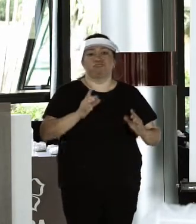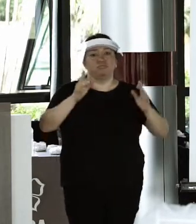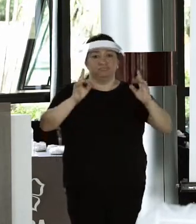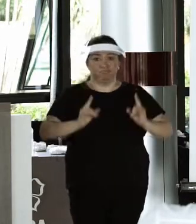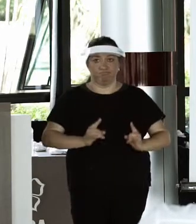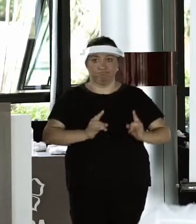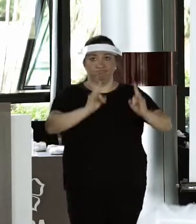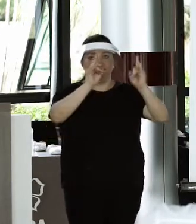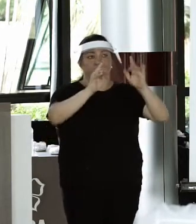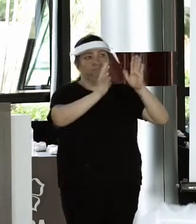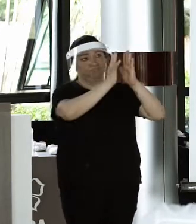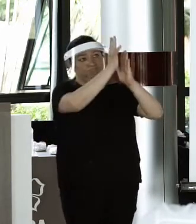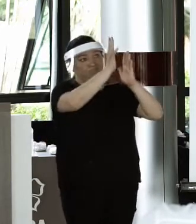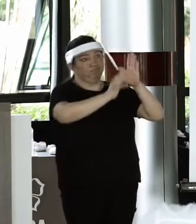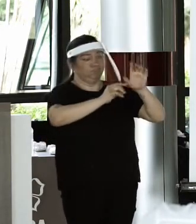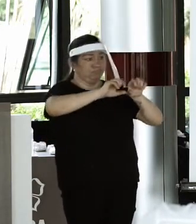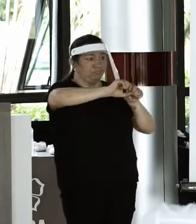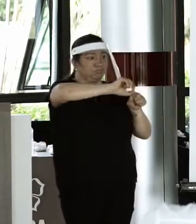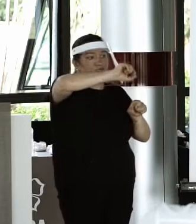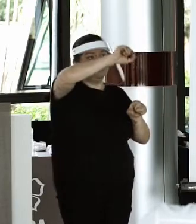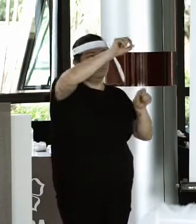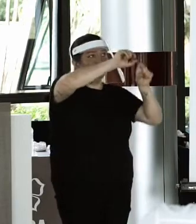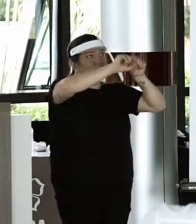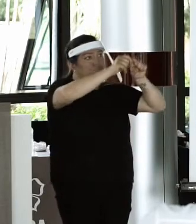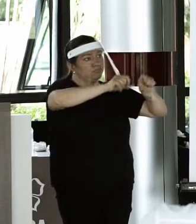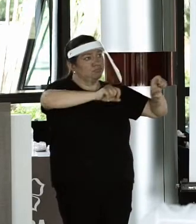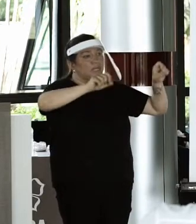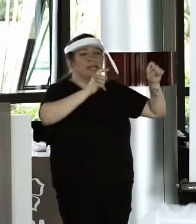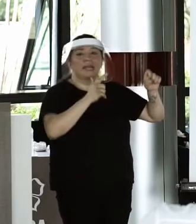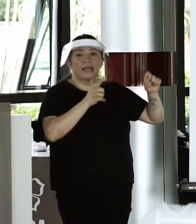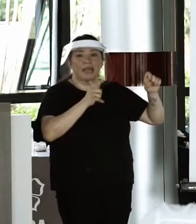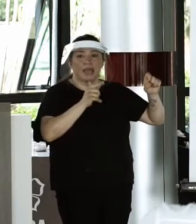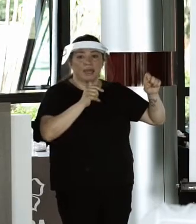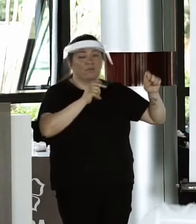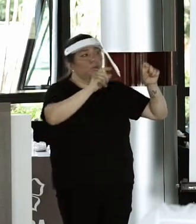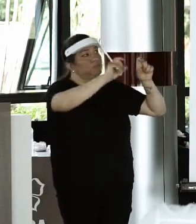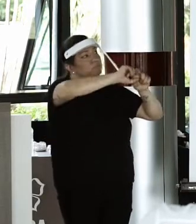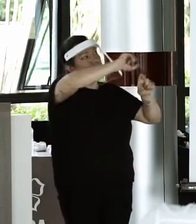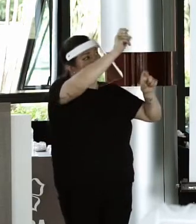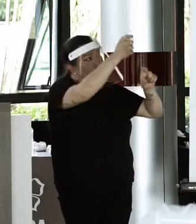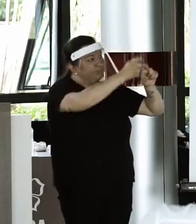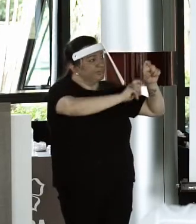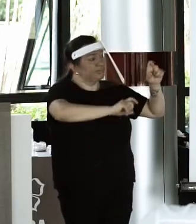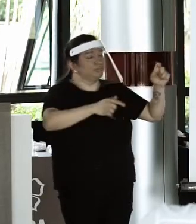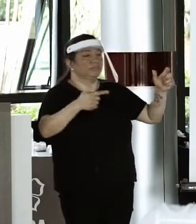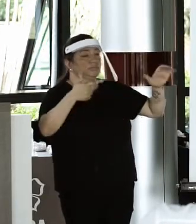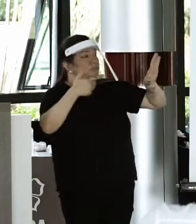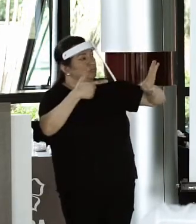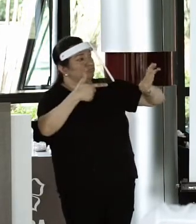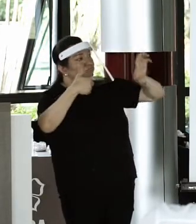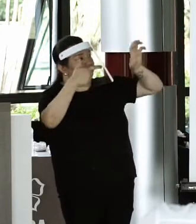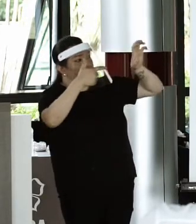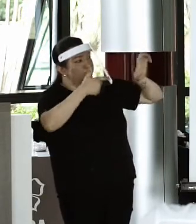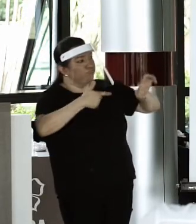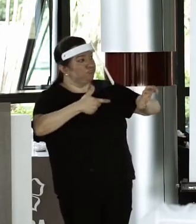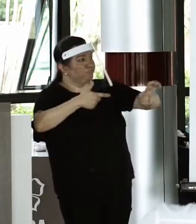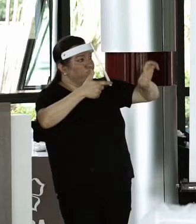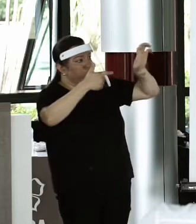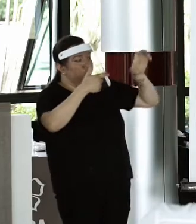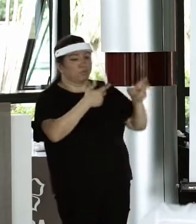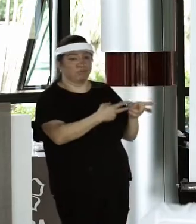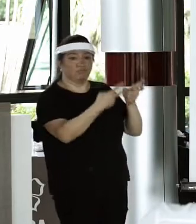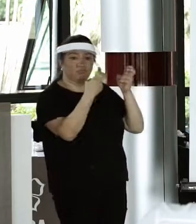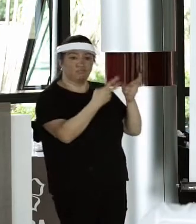intubulações. Esse bloco aqui eu molhei ele, dá para ver bem a região que está com água aqui, ó, em volta dele, ó.